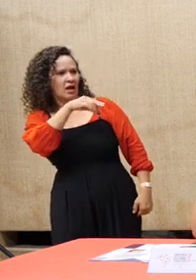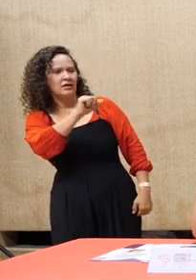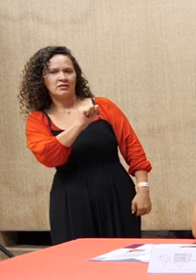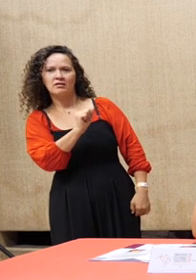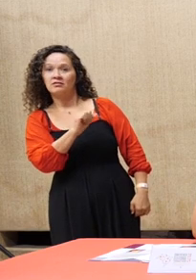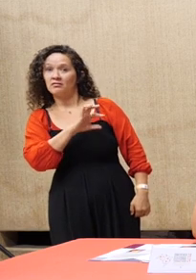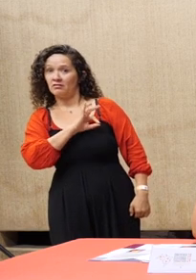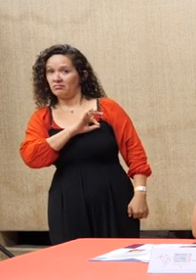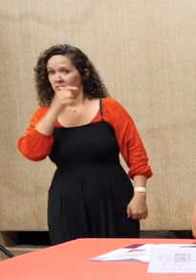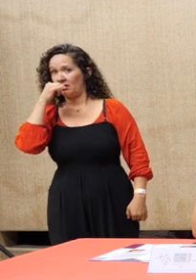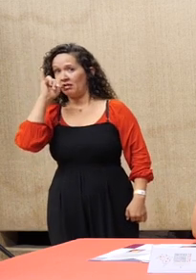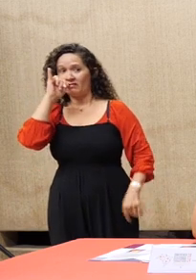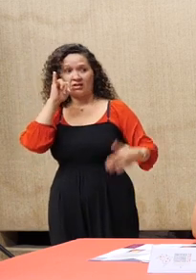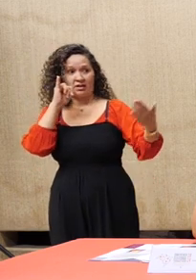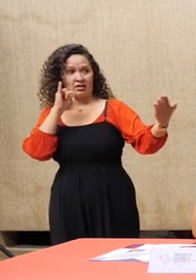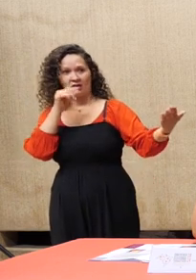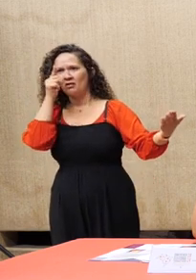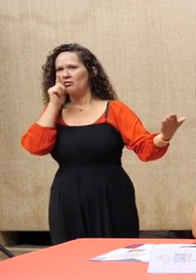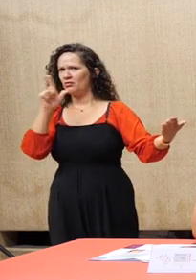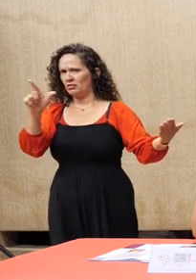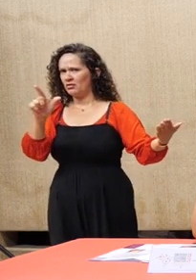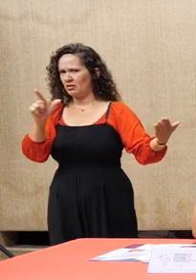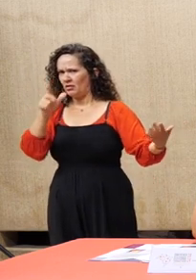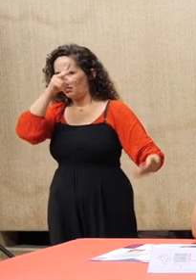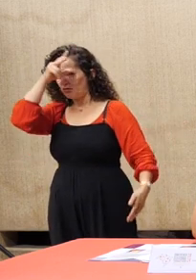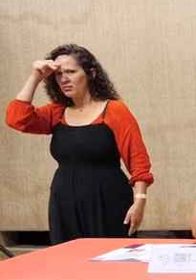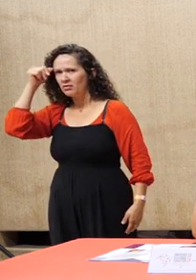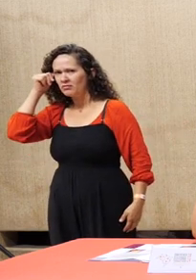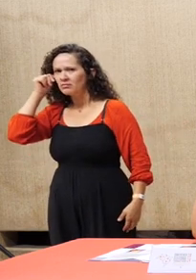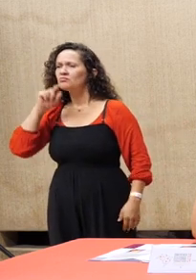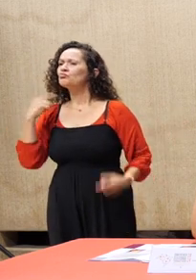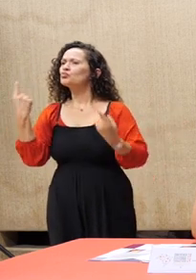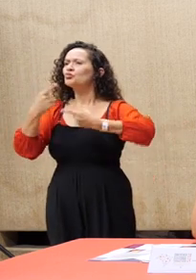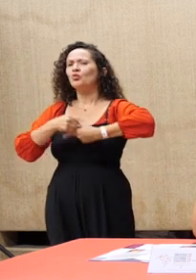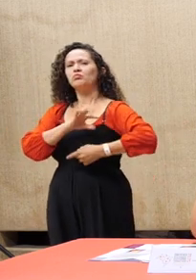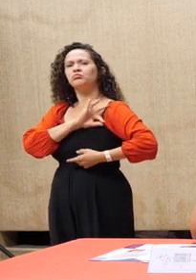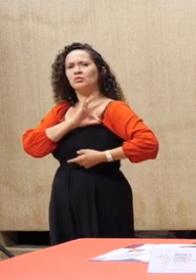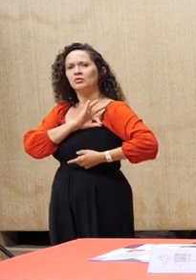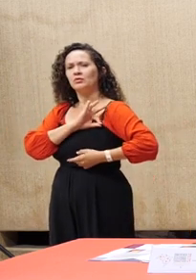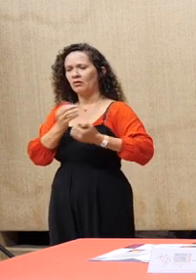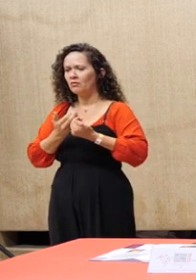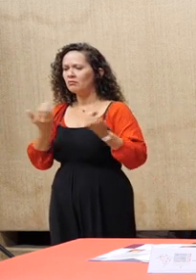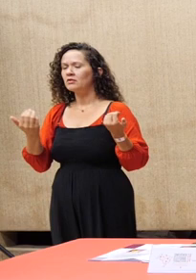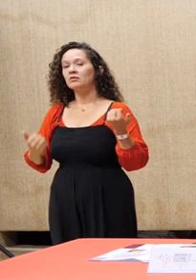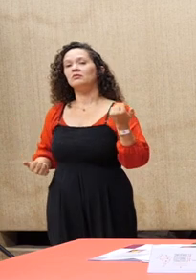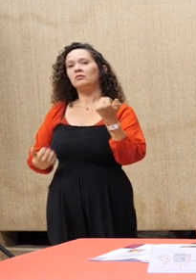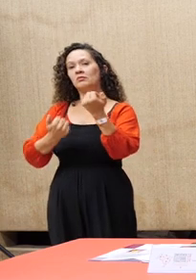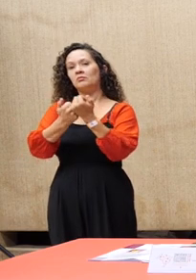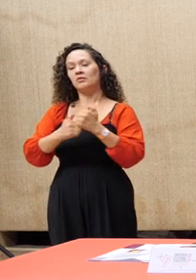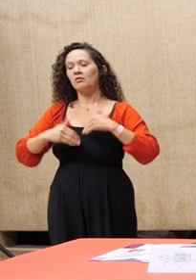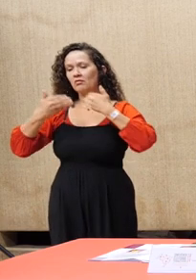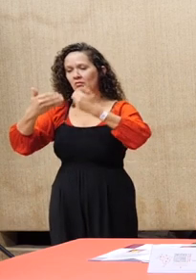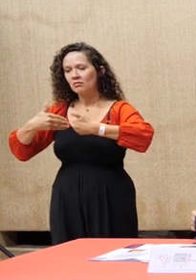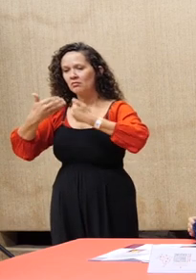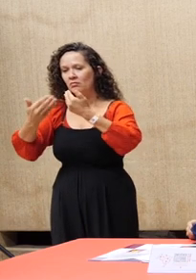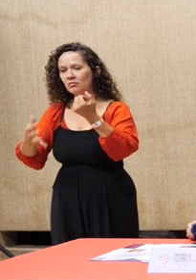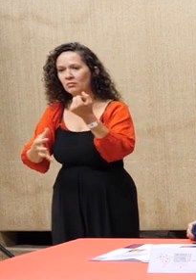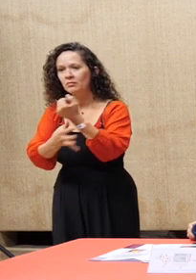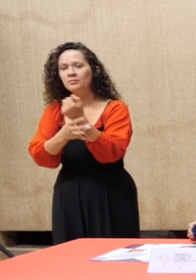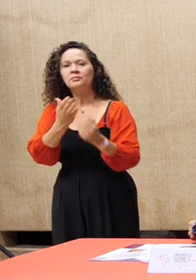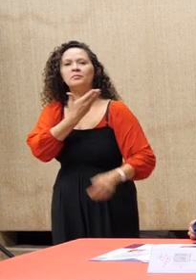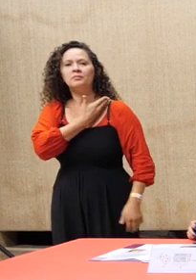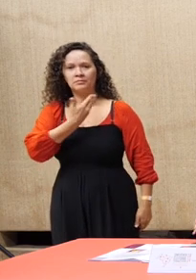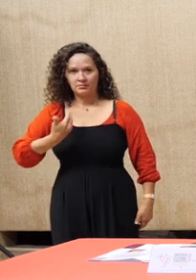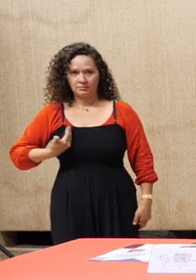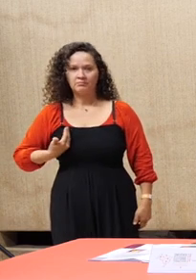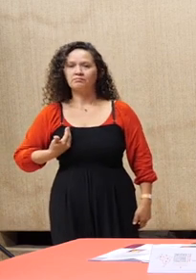poderia impedir que a companheira Adriana pudesse ser a candidata a prefeita, somos contra a quarentena policial e a favor do Ministério da Segurança